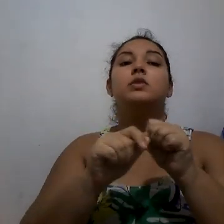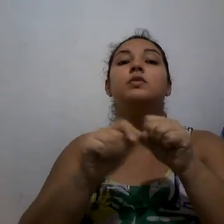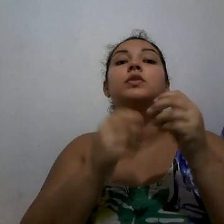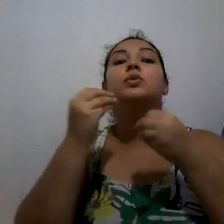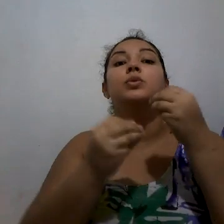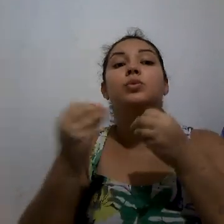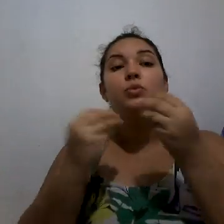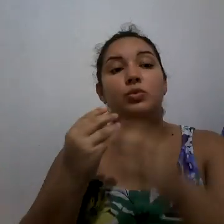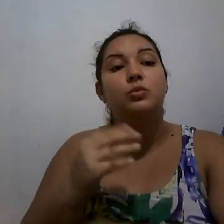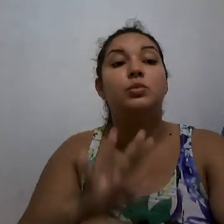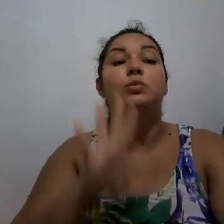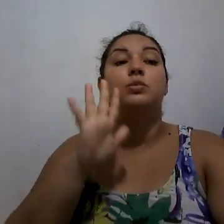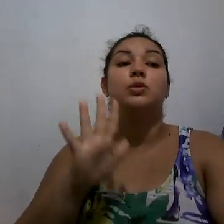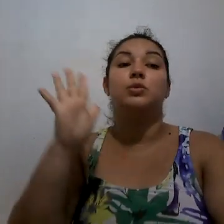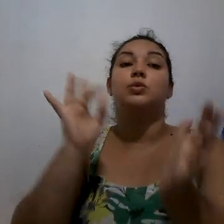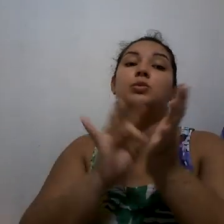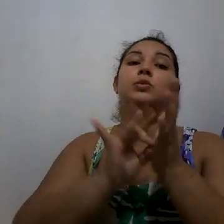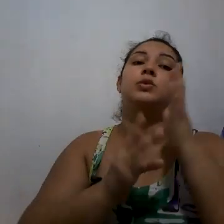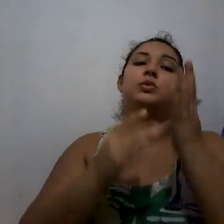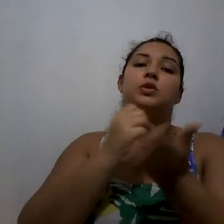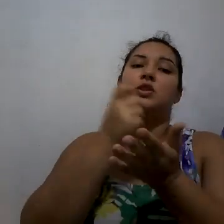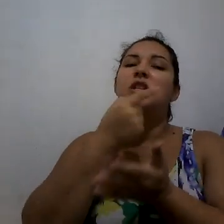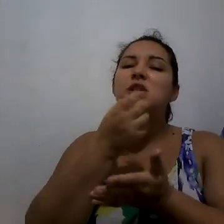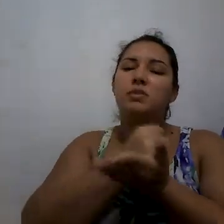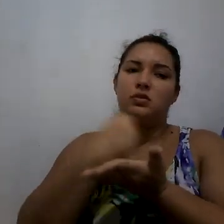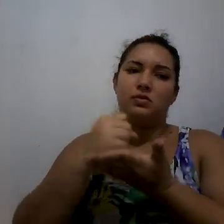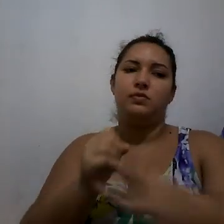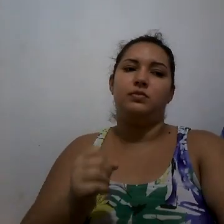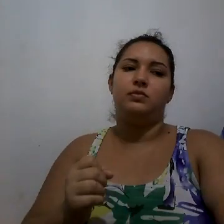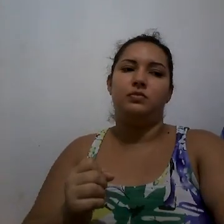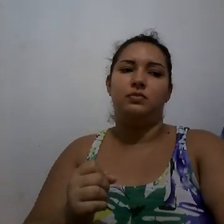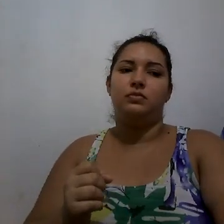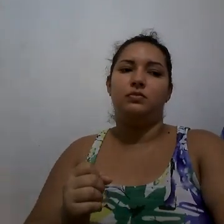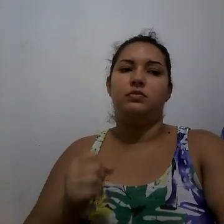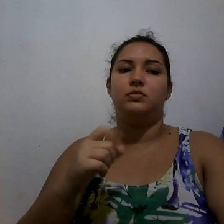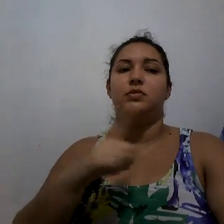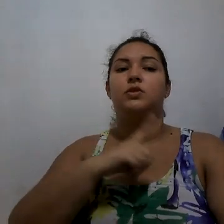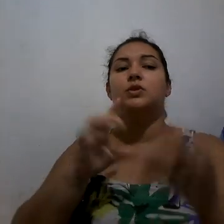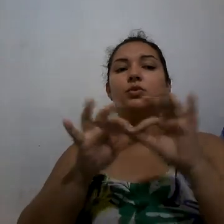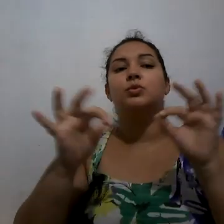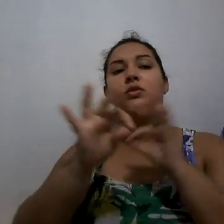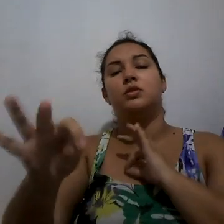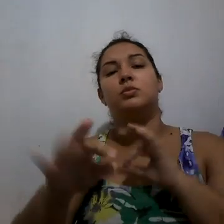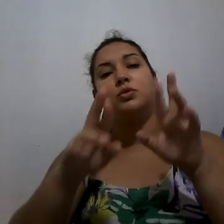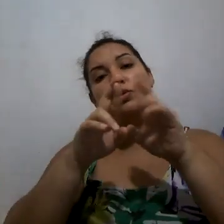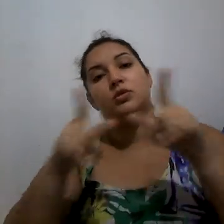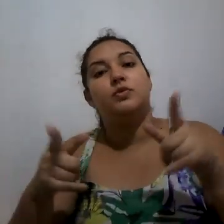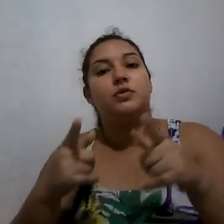geralmente os fármacos, eles vão estar ali no tamanho o quê? Vão estar no tamanho depende do fármaco também, né? Mas vai estar